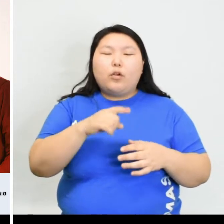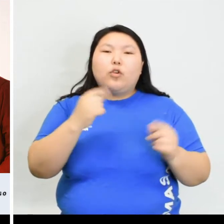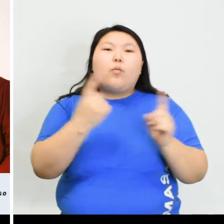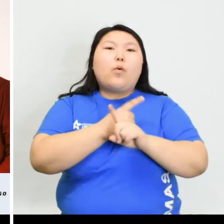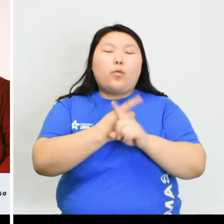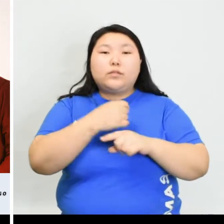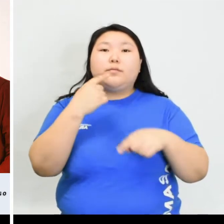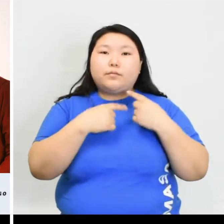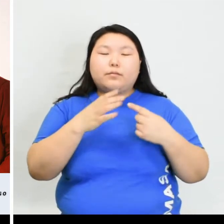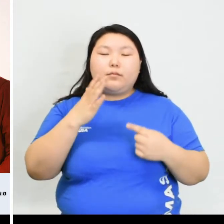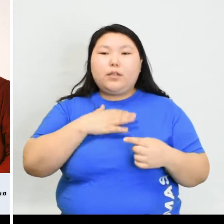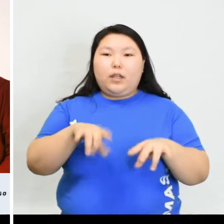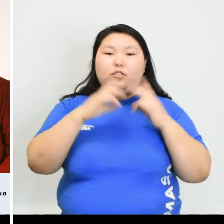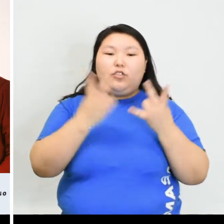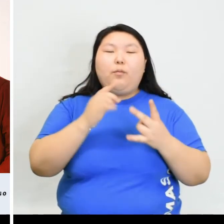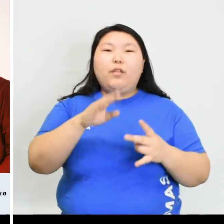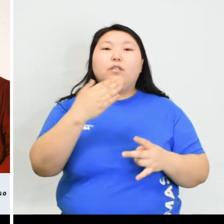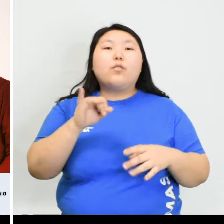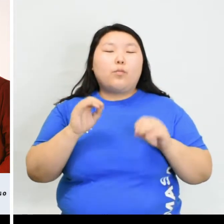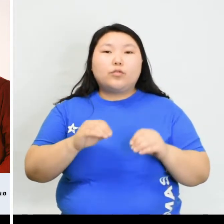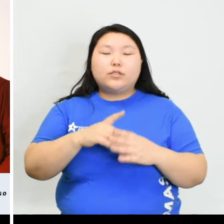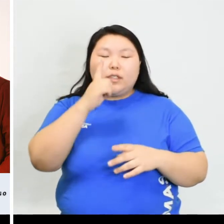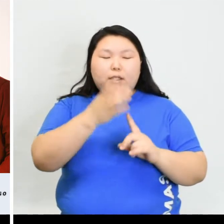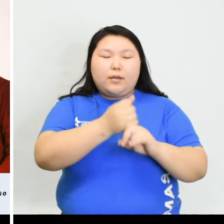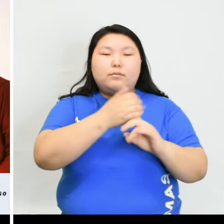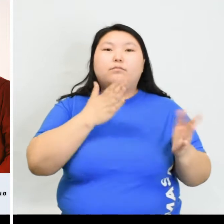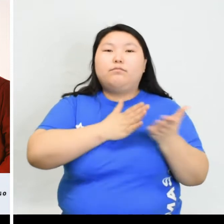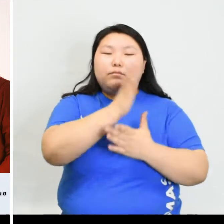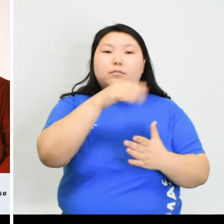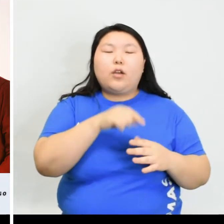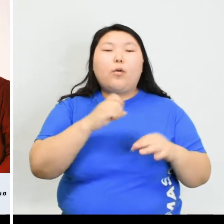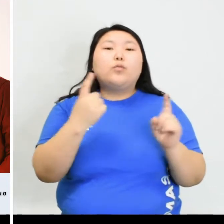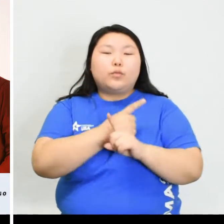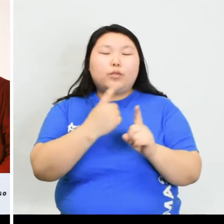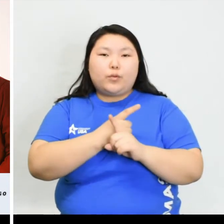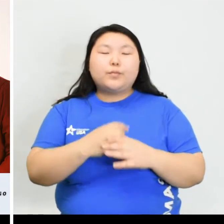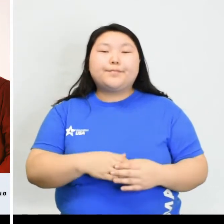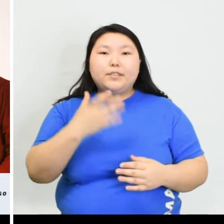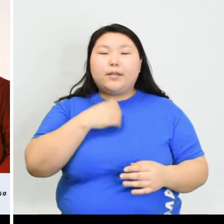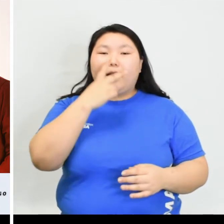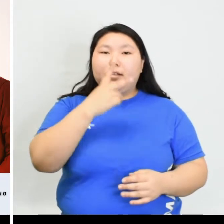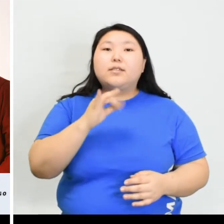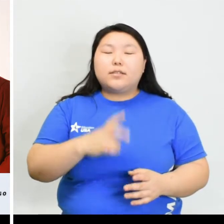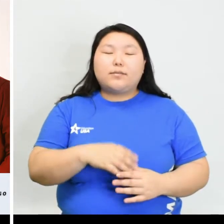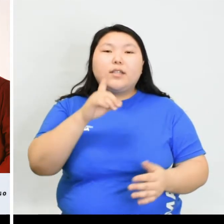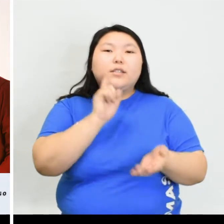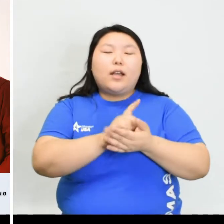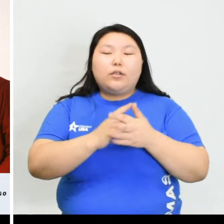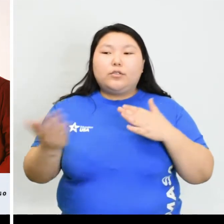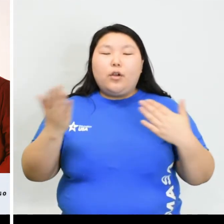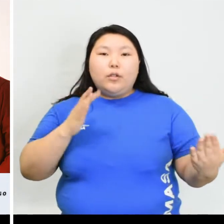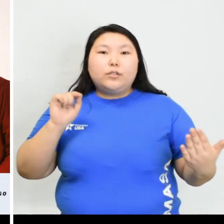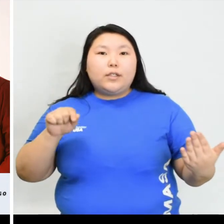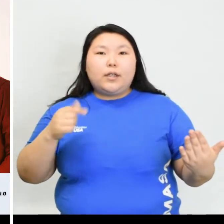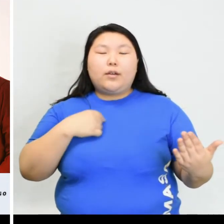буруу гэж юм л да зүгээр. Манай нийгэм тийм болцмоо байхгүй тий. Нэг тал нь барьж явдаг. Тэр нь айгүй буруу гэж таарсан л да. Заавал ч нөгөө